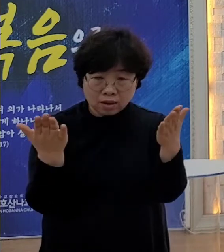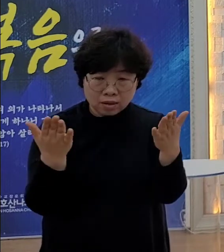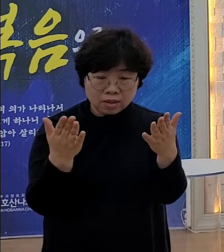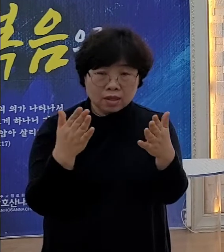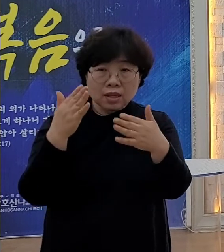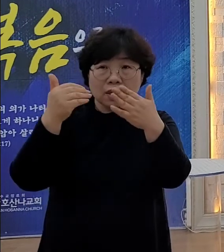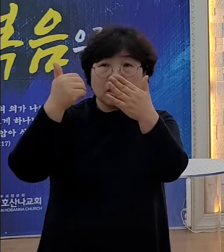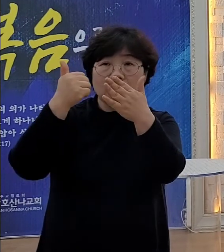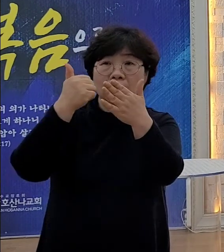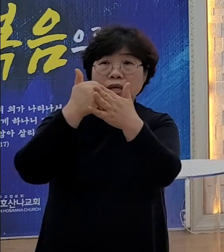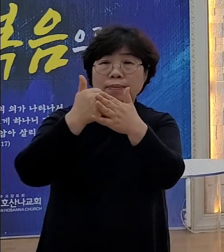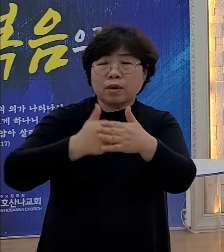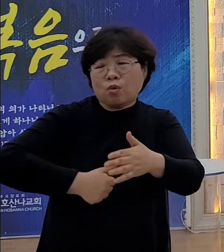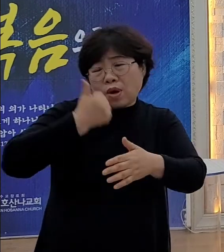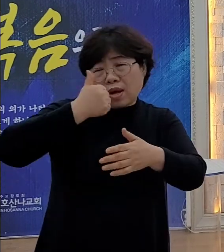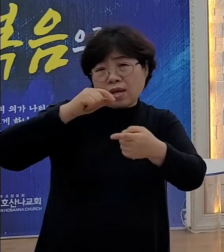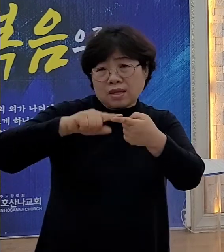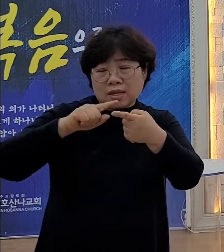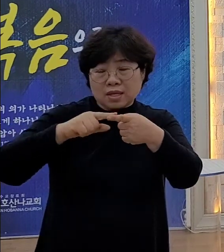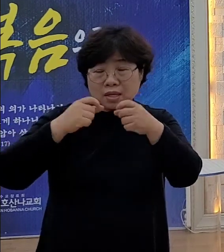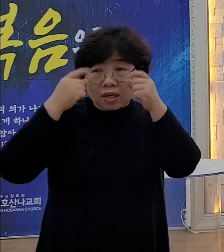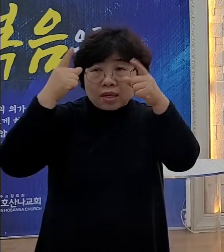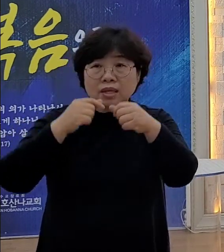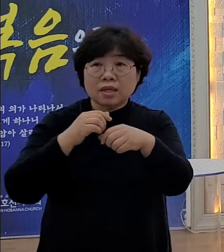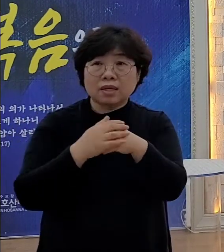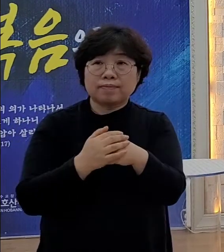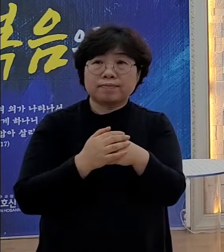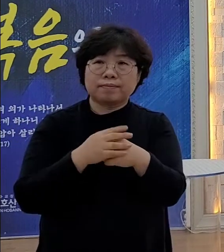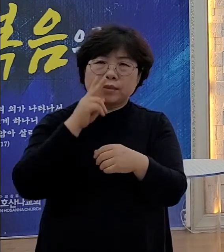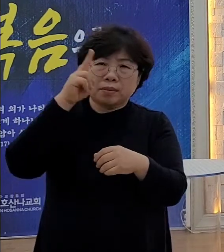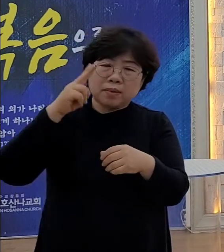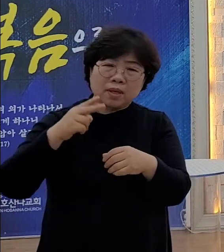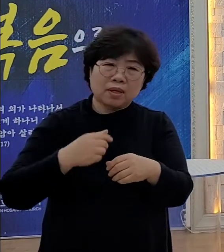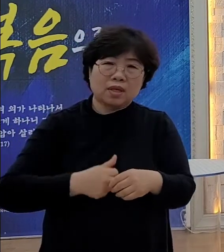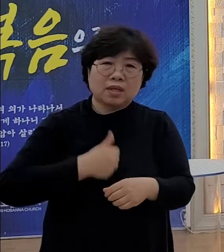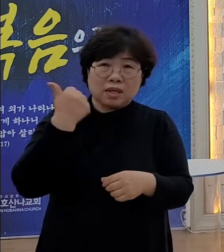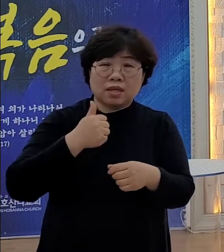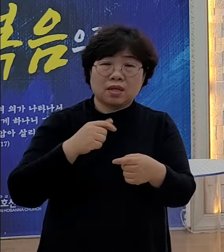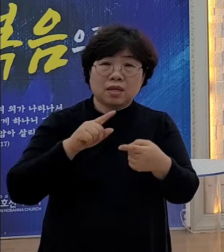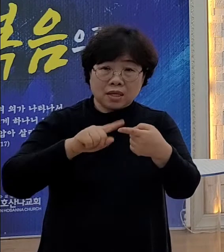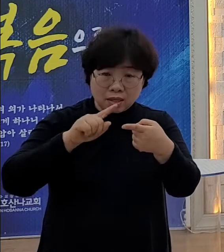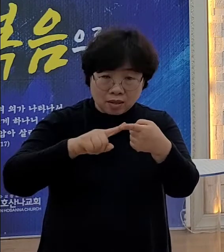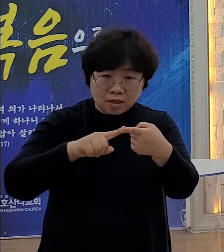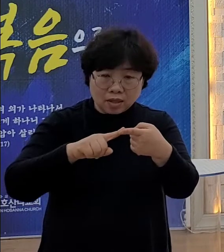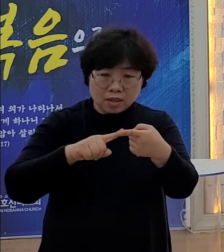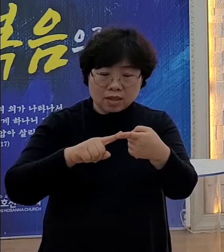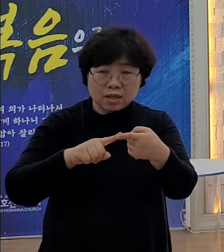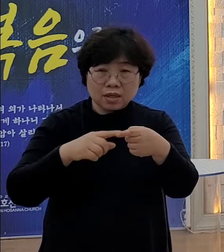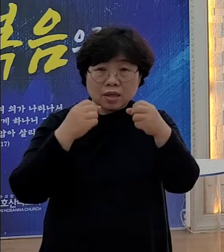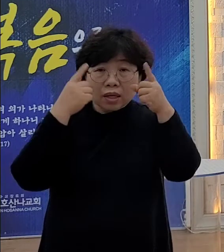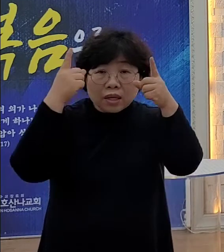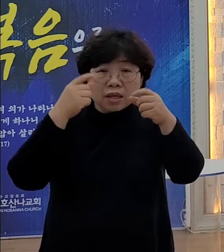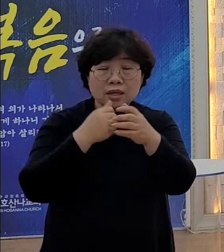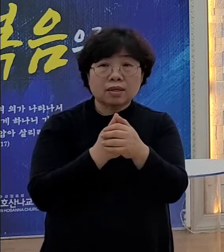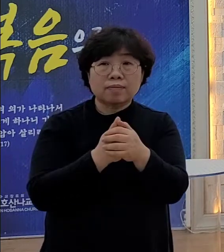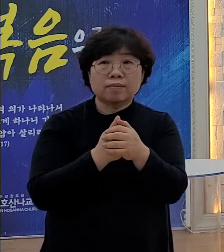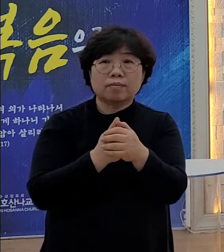이 하나님의 진노에 대하여, 이 심각성에 대하여, 우리가 어떻게 살아야 할지에 대하여, 영의 생각은 사망이다.